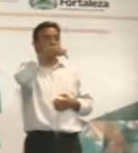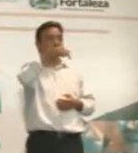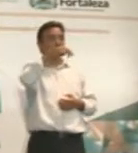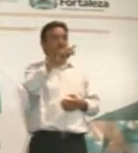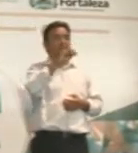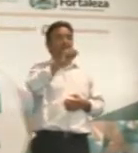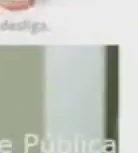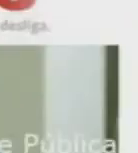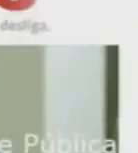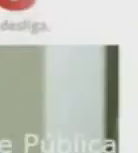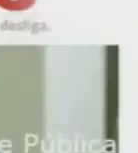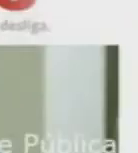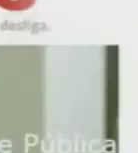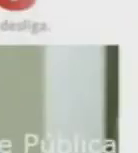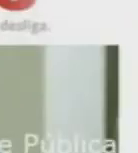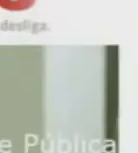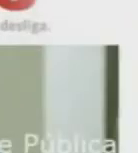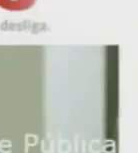organismo?